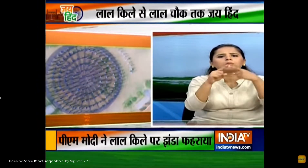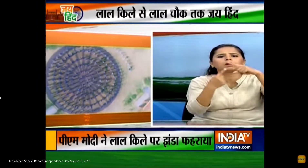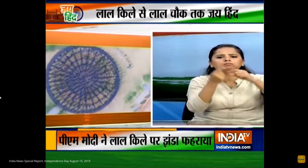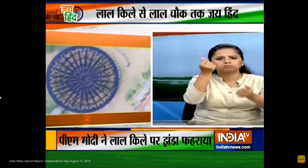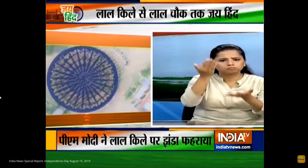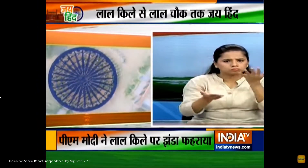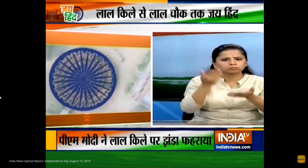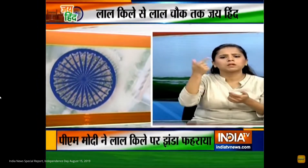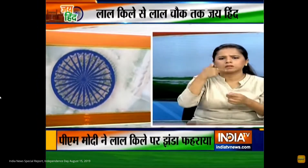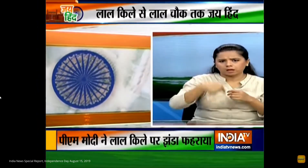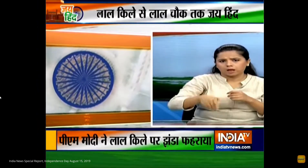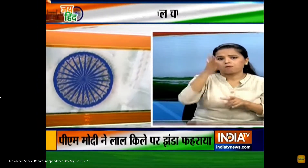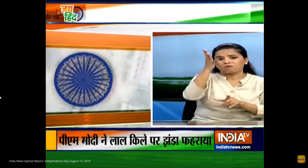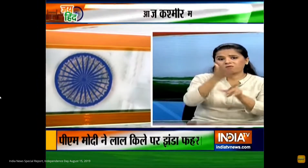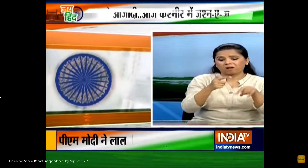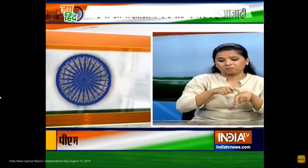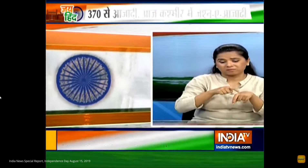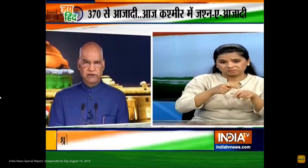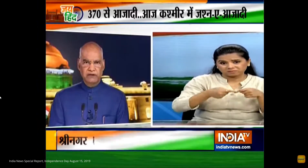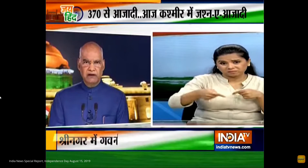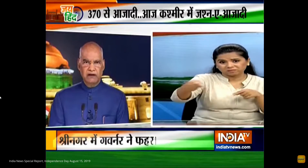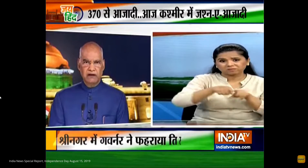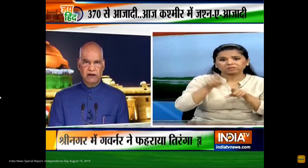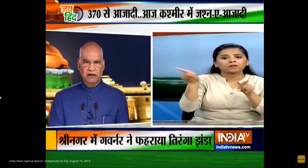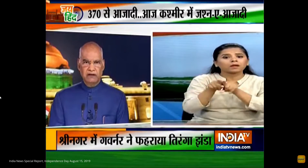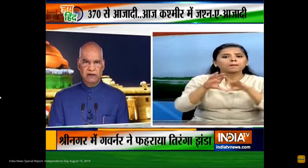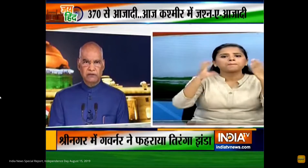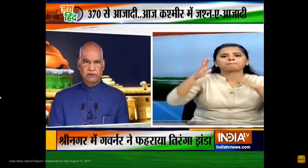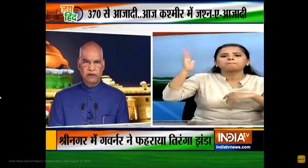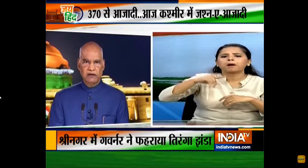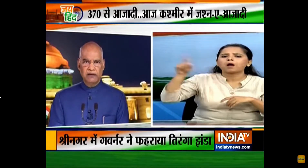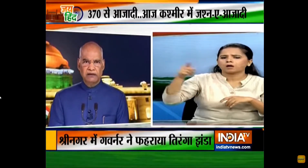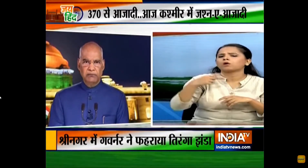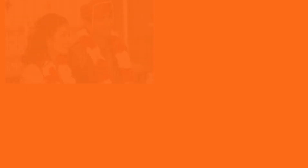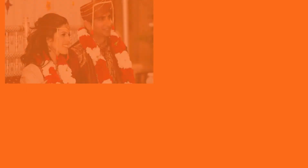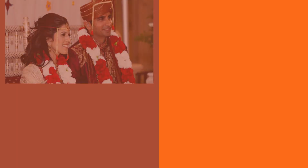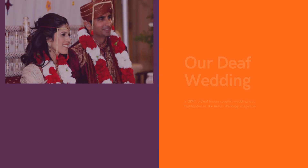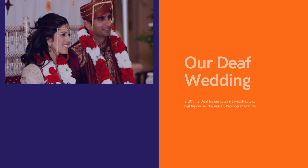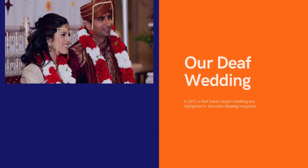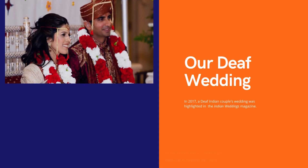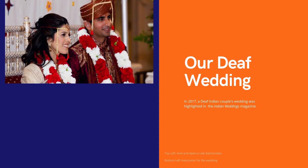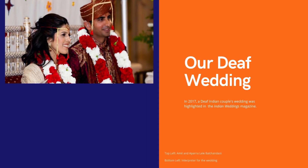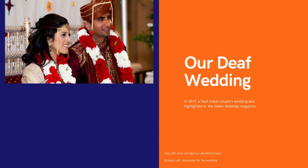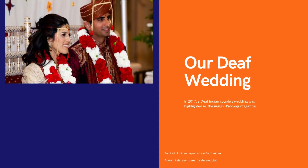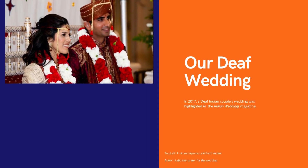वाले 5 सालों के दौरान संसद इसी तरह से उपलब्धियां हासिल करेगी।